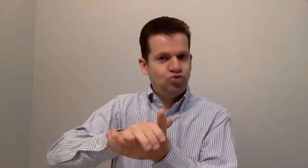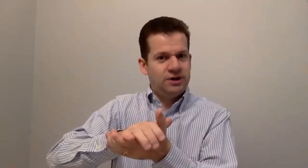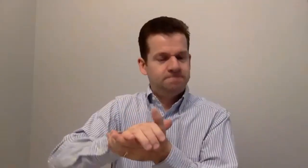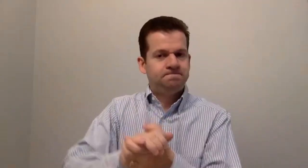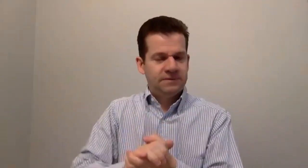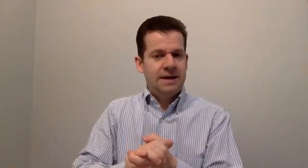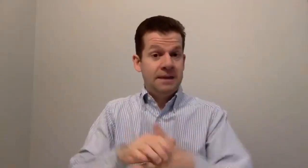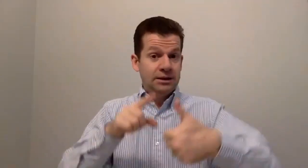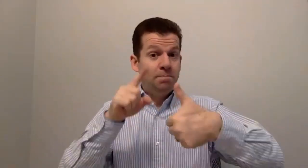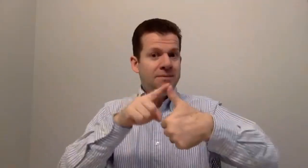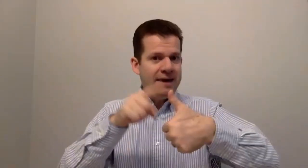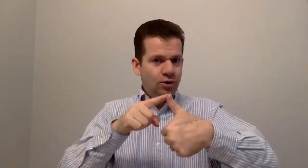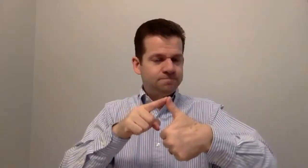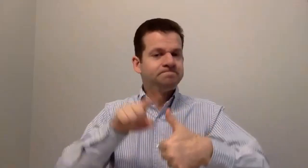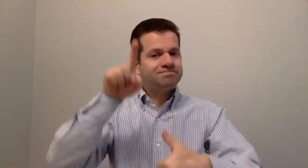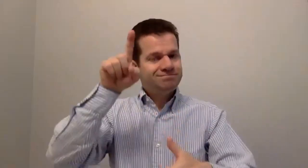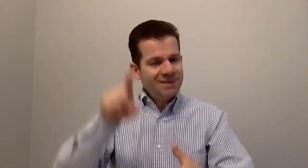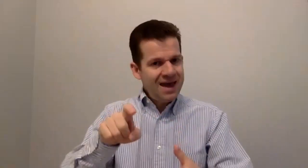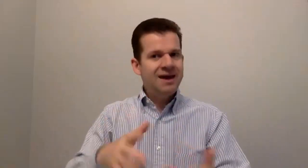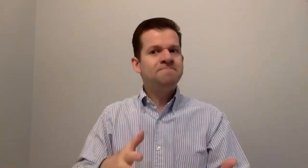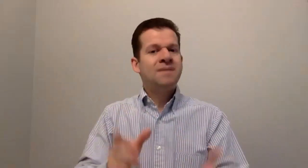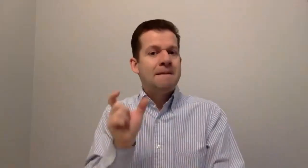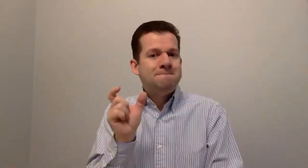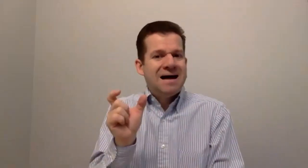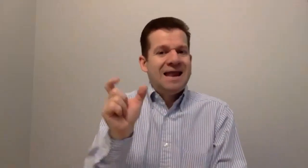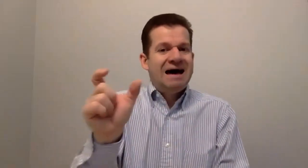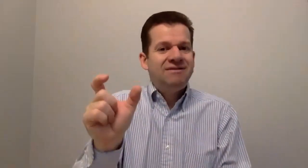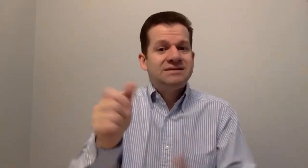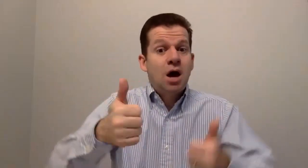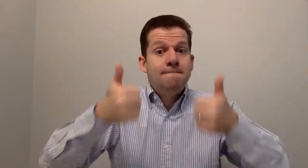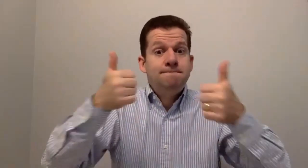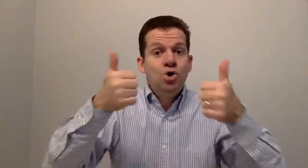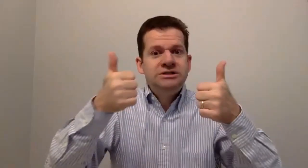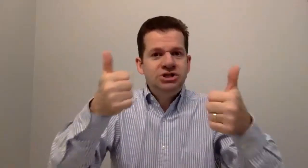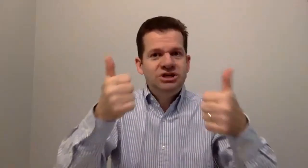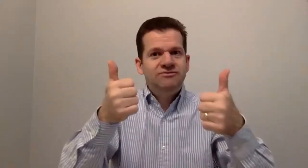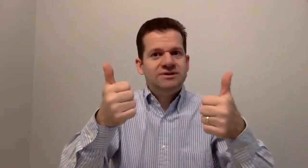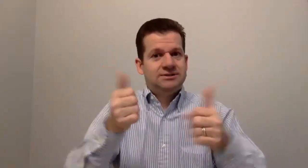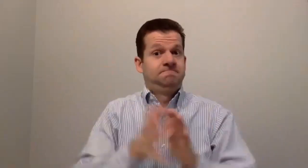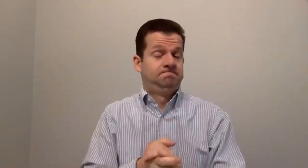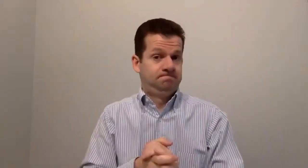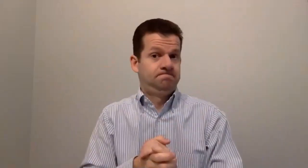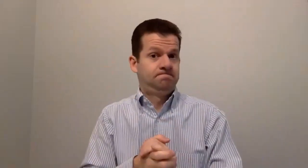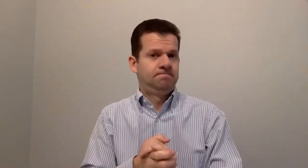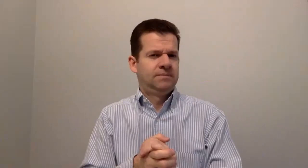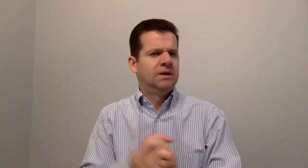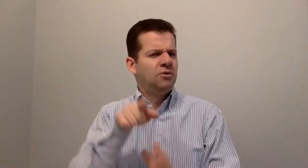cônjuge, tá? Então, o primeiro é palavras positivas. Então,